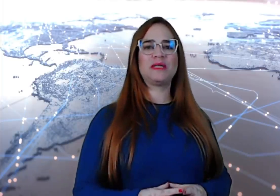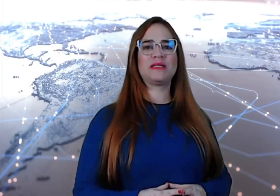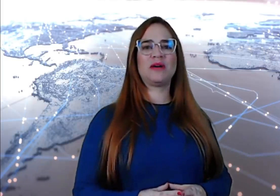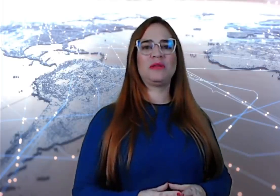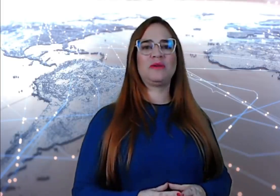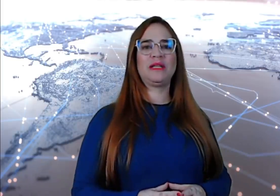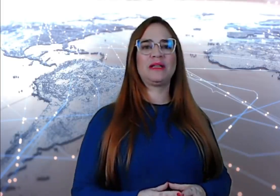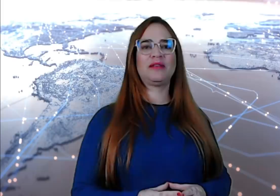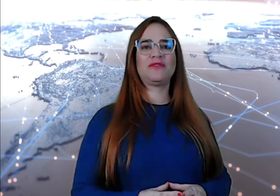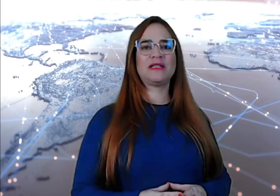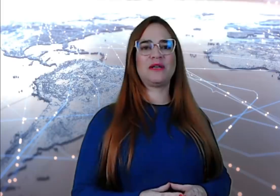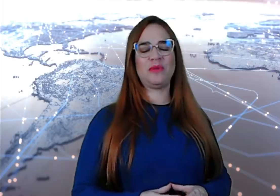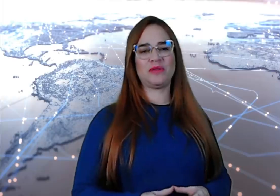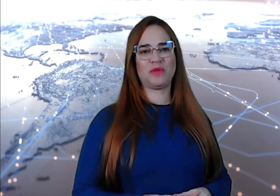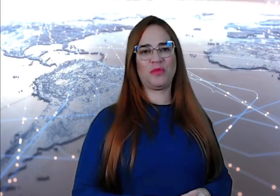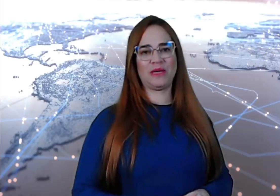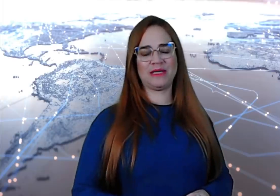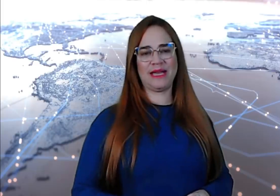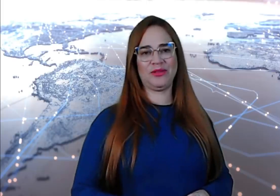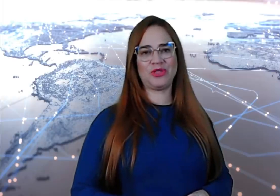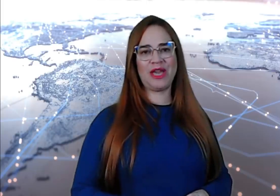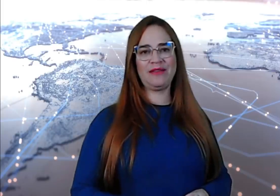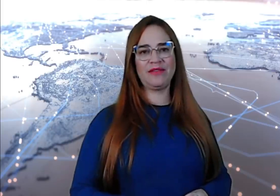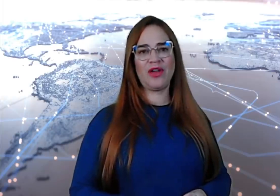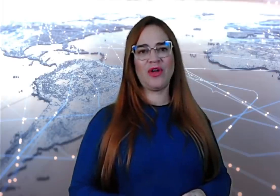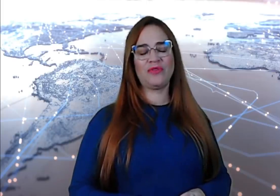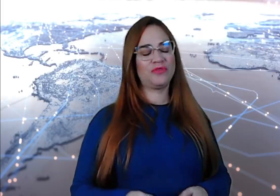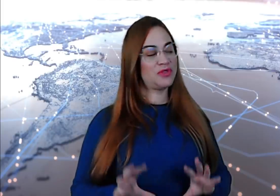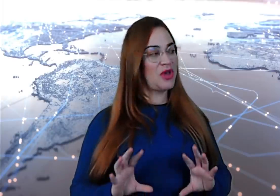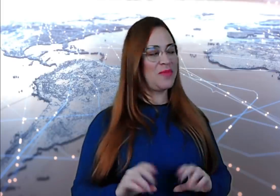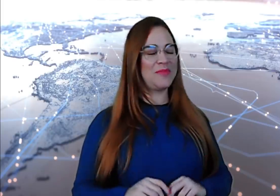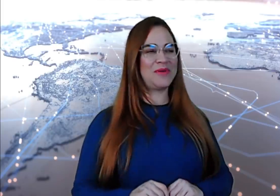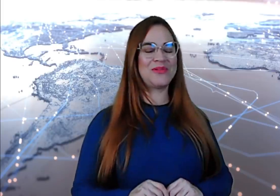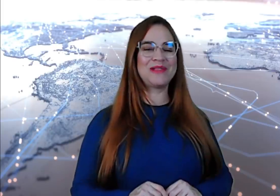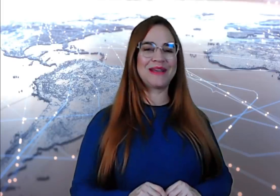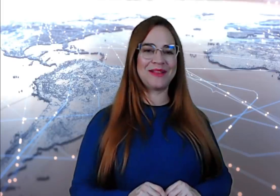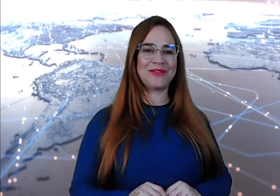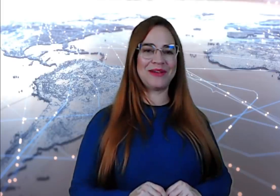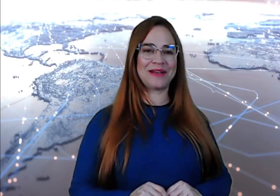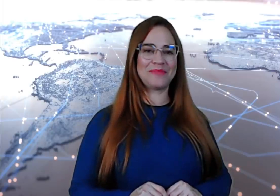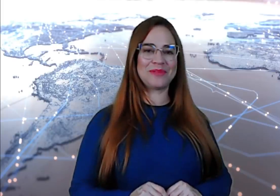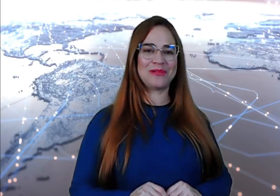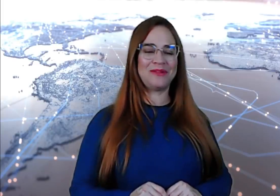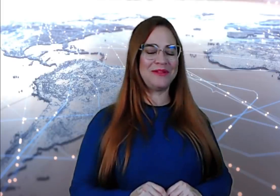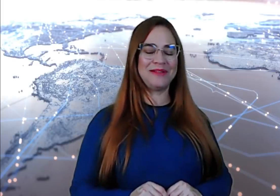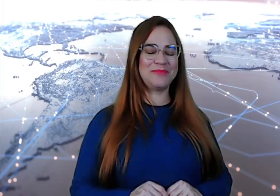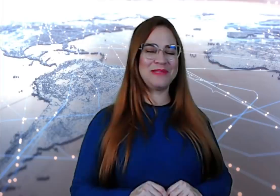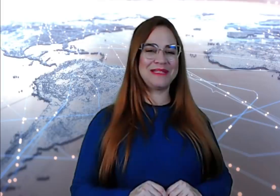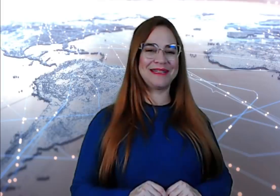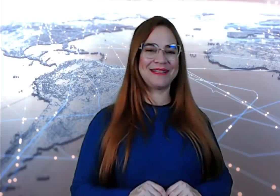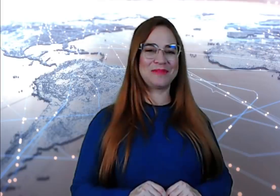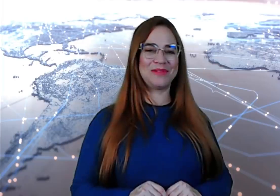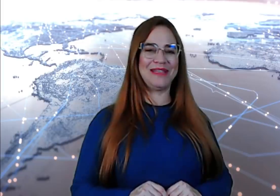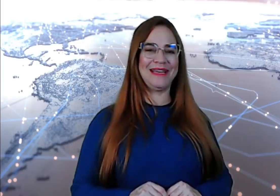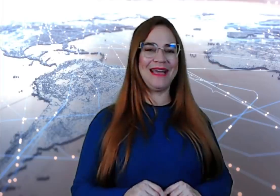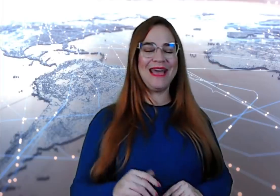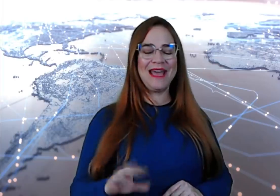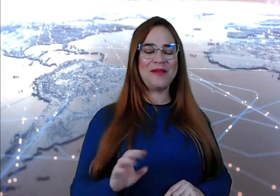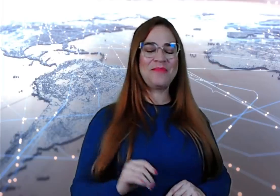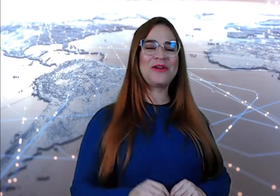oposição não tentam fazer o mesmo que o presidente, hein? Foi só uma pergunta retórica, pessoal. Não precisa responder. E por hoje